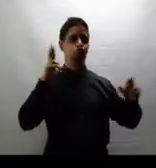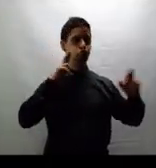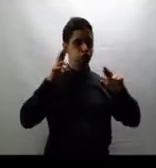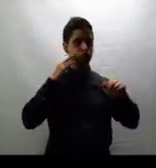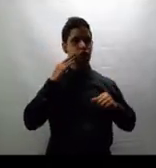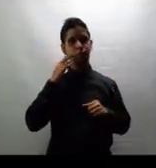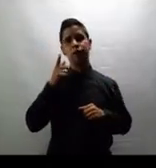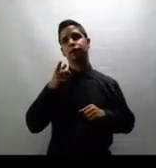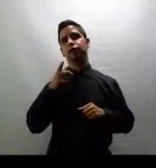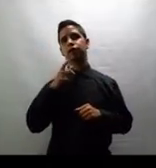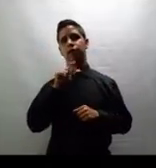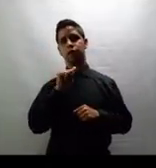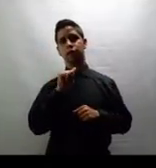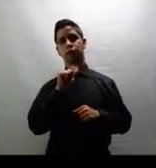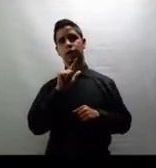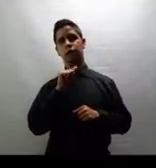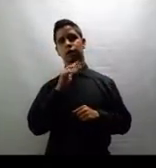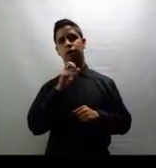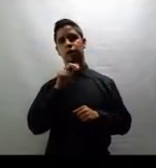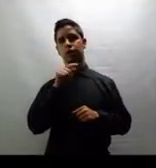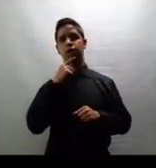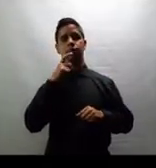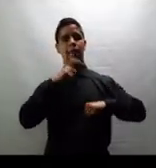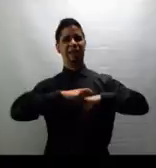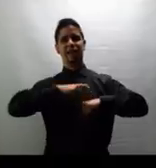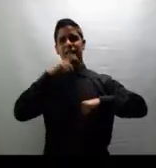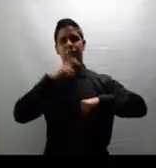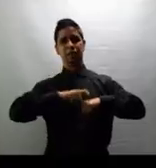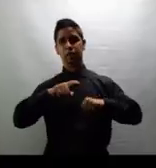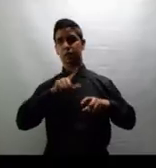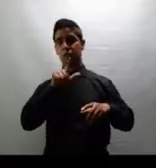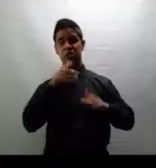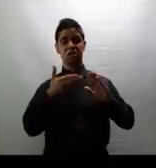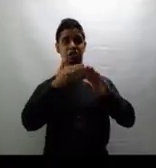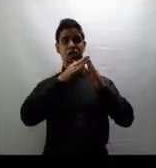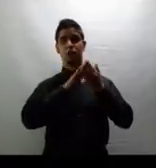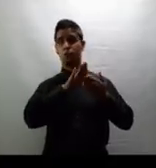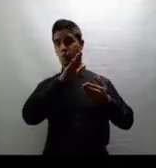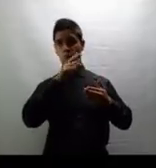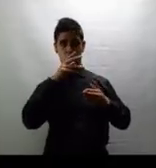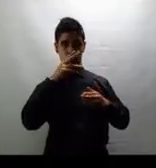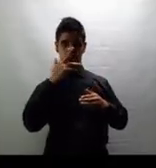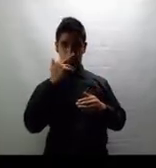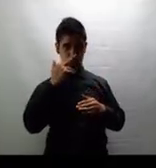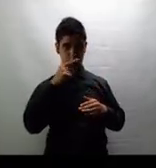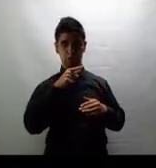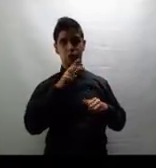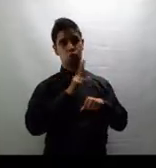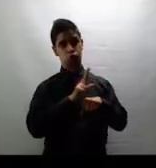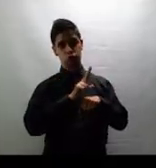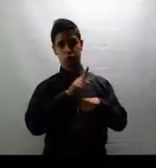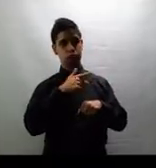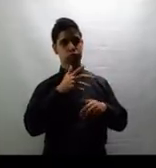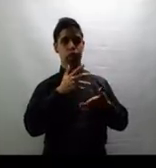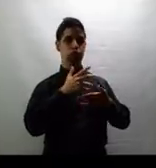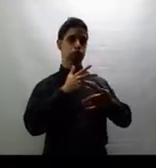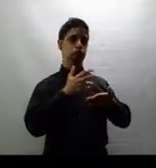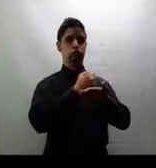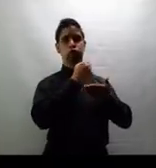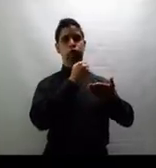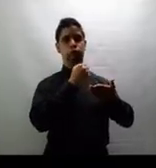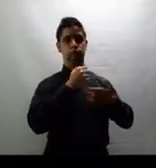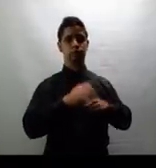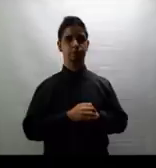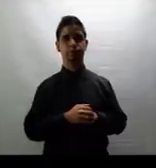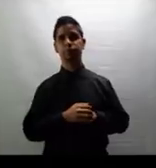te va a picar que te va a picar y de ahí en adelante se convirtió en una de las caricaturas y lo usaron ellos este o sea